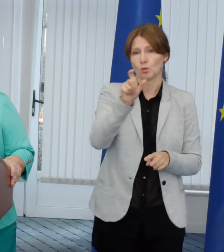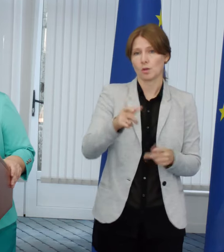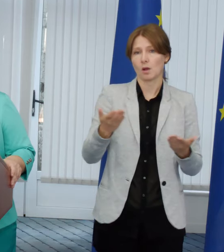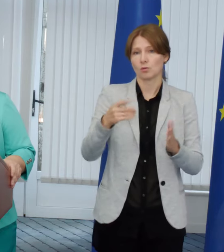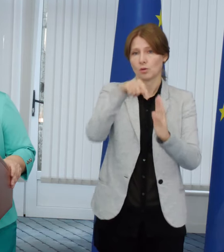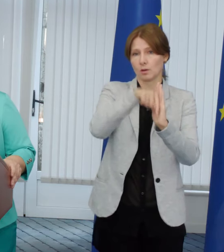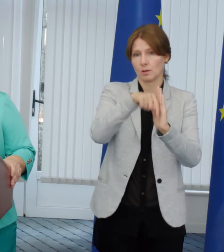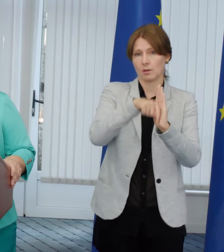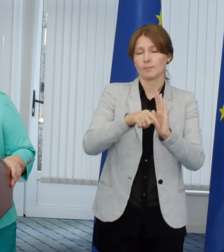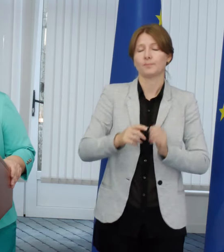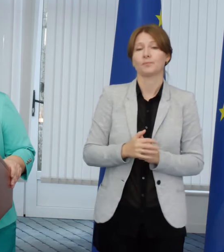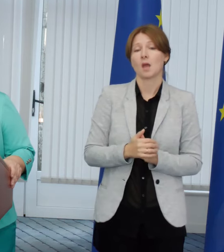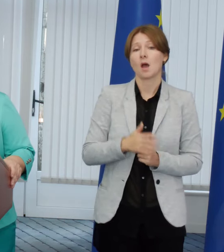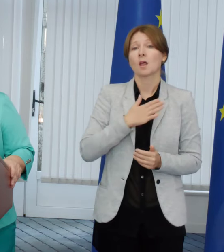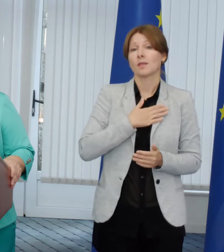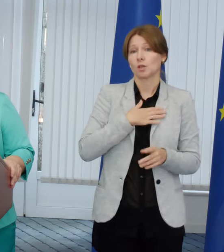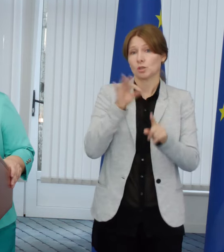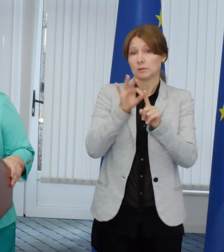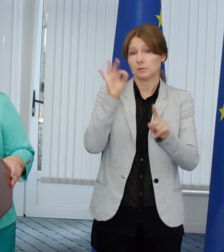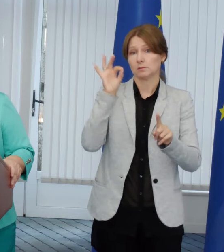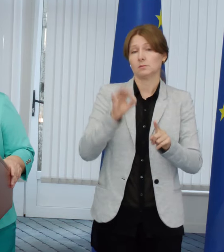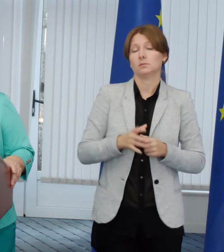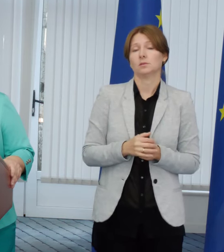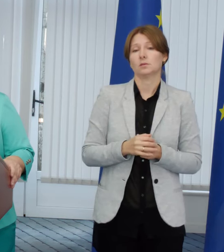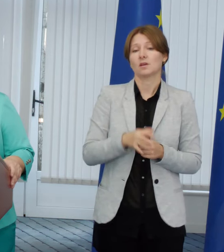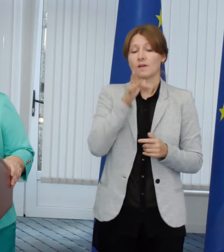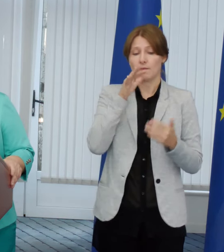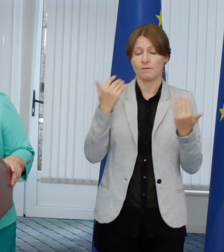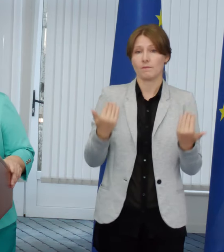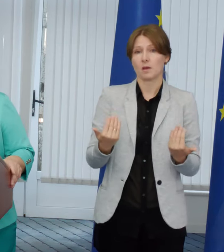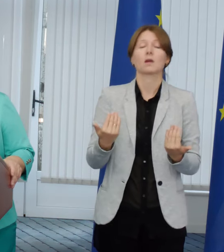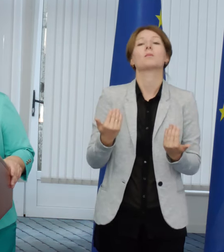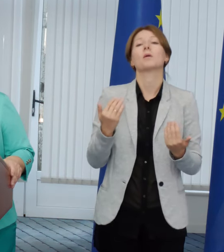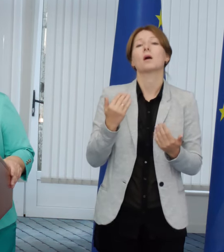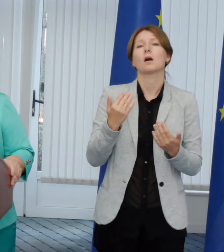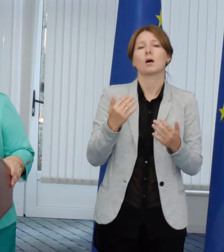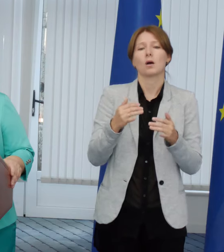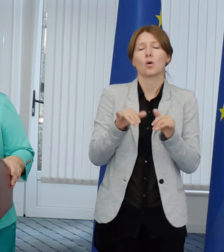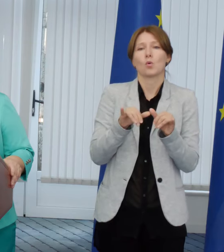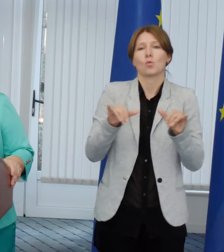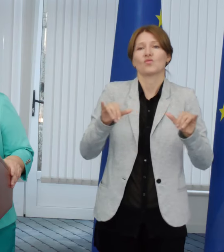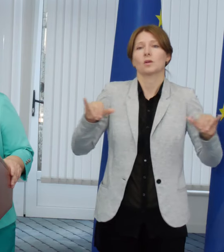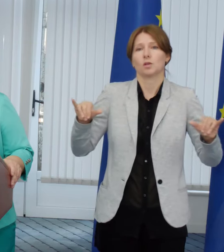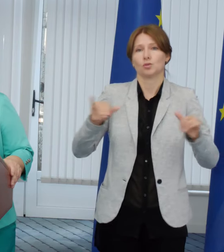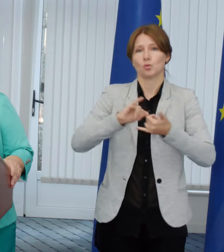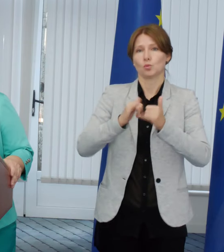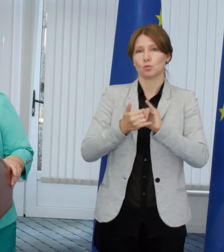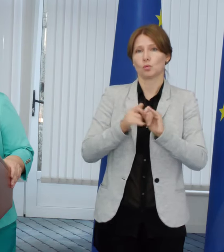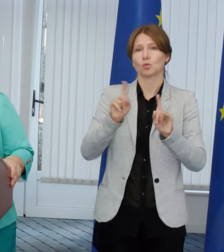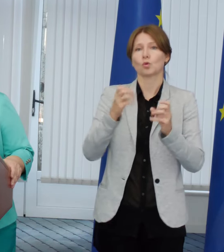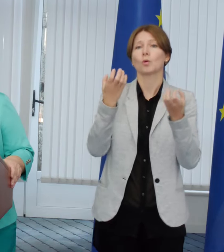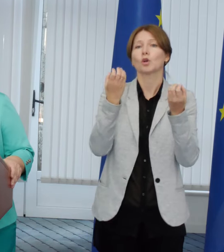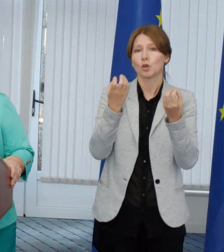noștri. Obiectivul nostru principal la ora actuală este extinderea serviciului pentru a putea